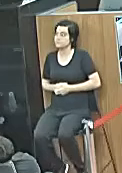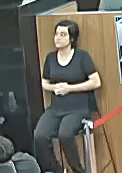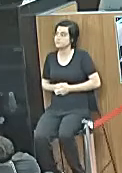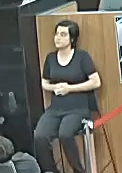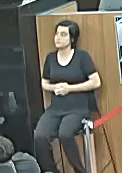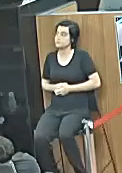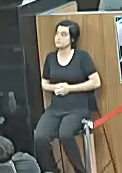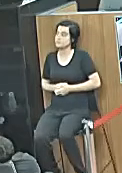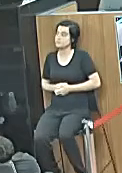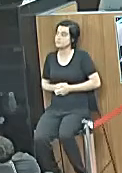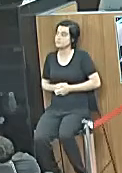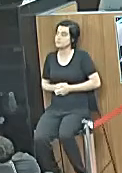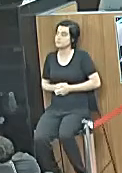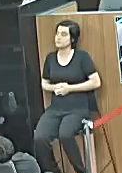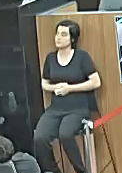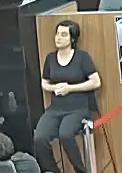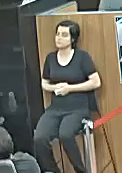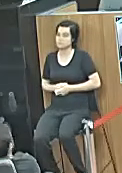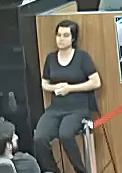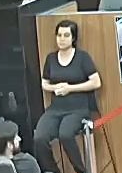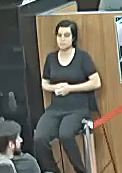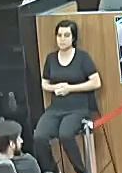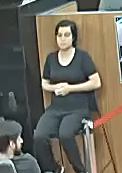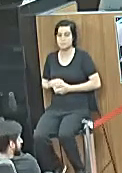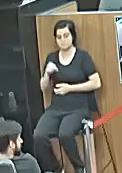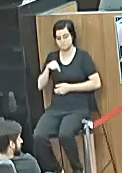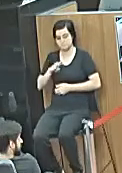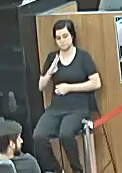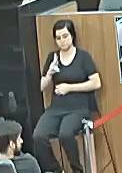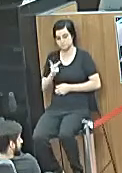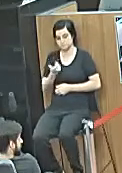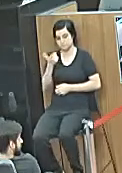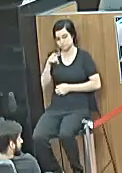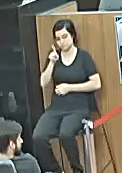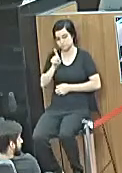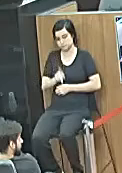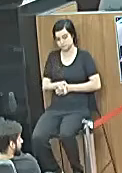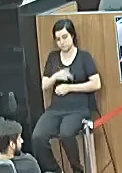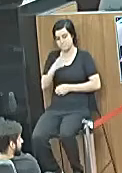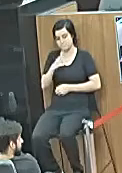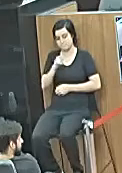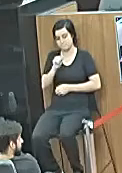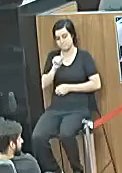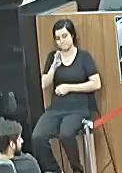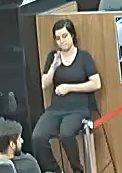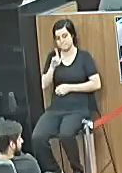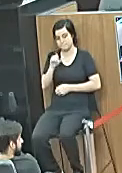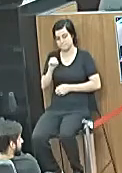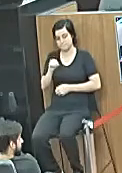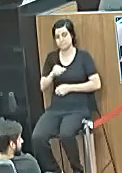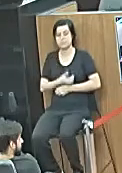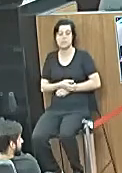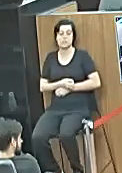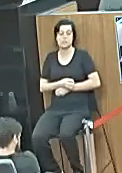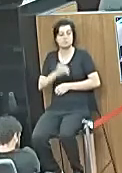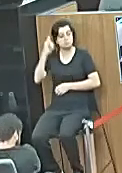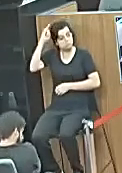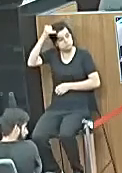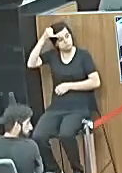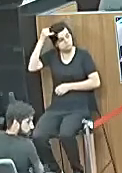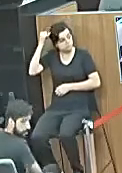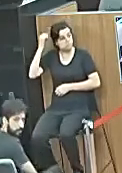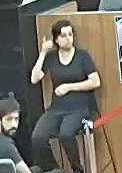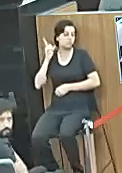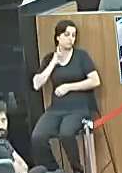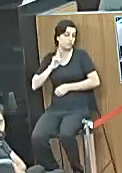acho que é outro pablo isso é de belo horizonte pablo henrique deve ser doutor jean o estado de minas gerais não pode